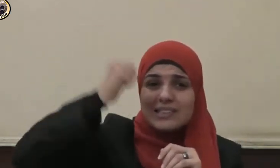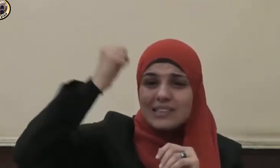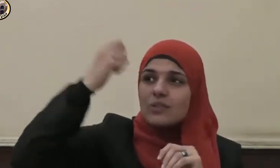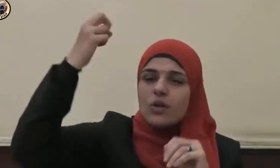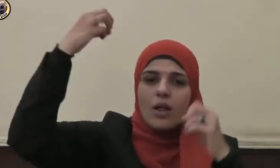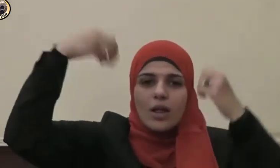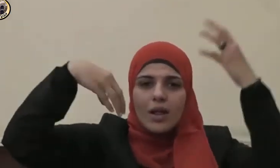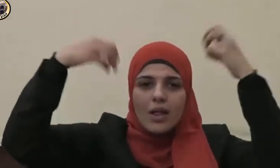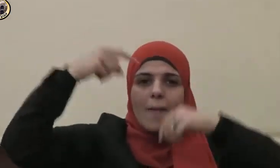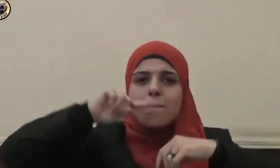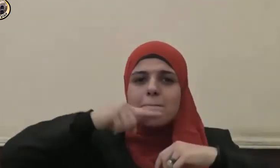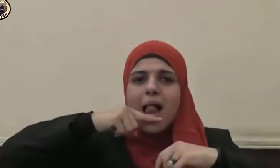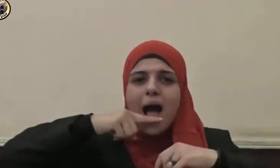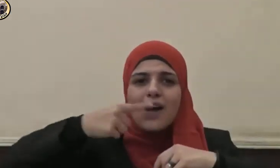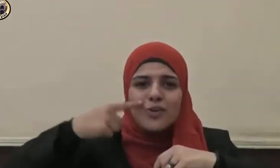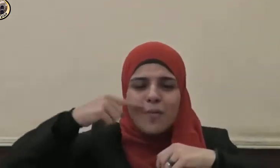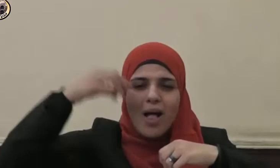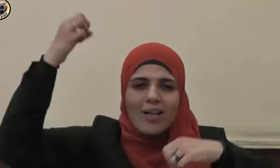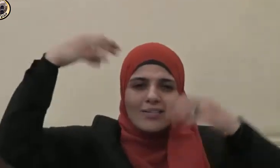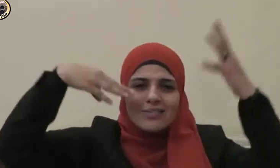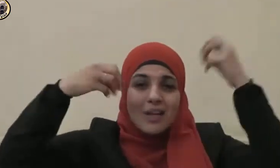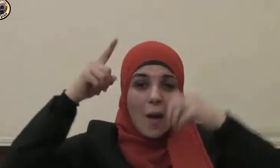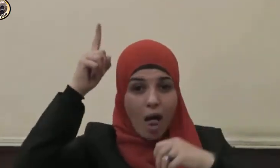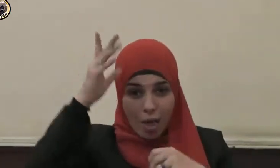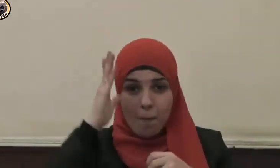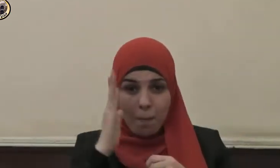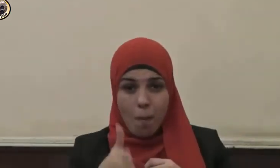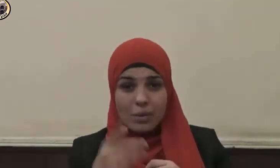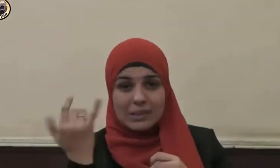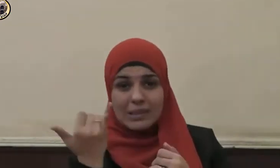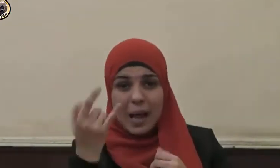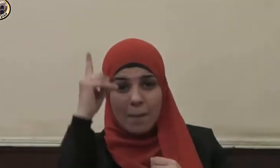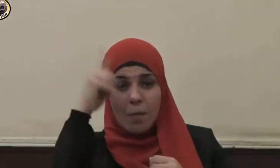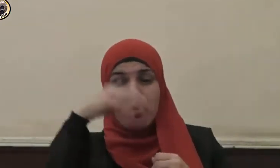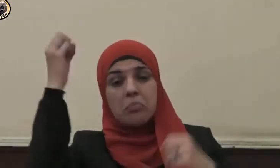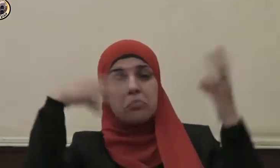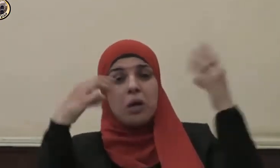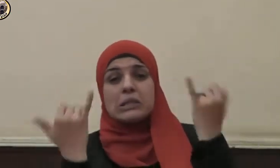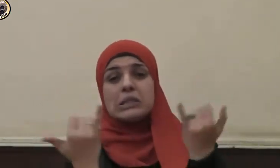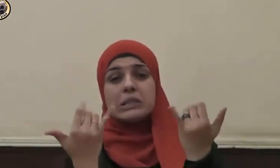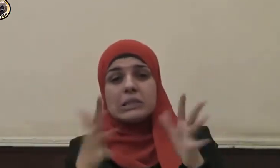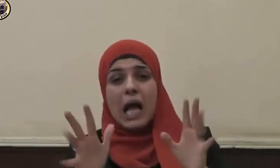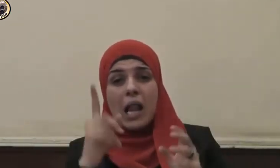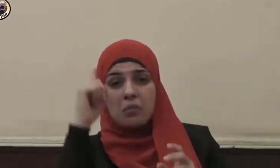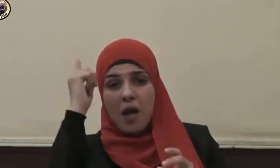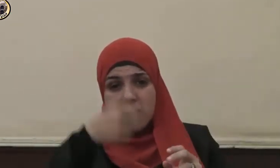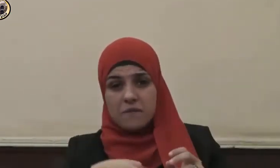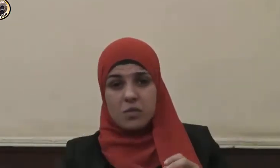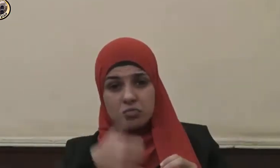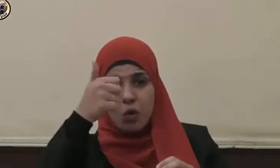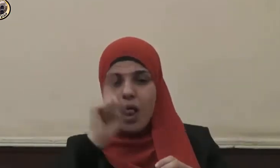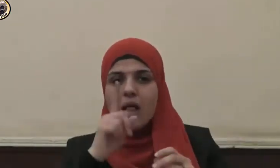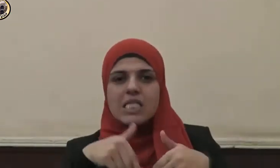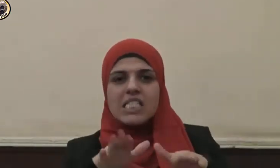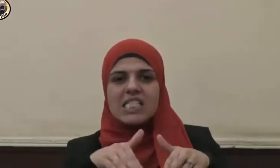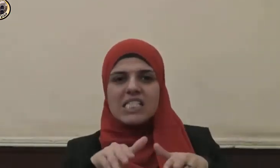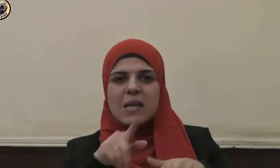ولو أراد الله تعالى أن يتساقط دون شيء لفعل ولكنه